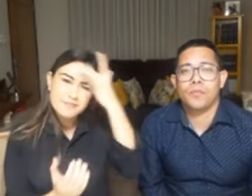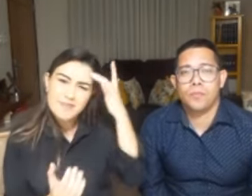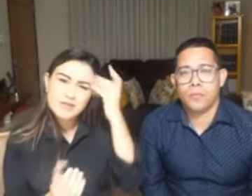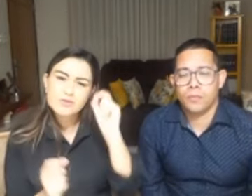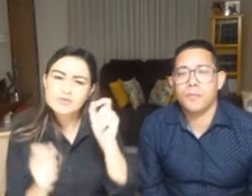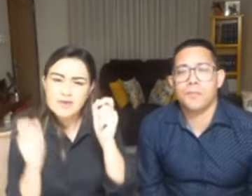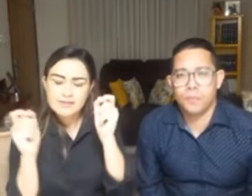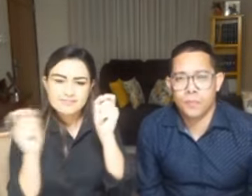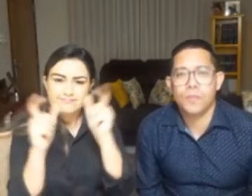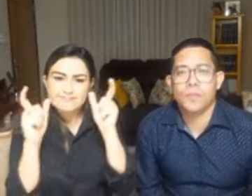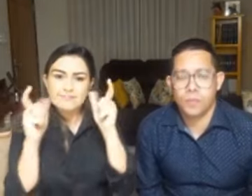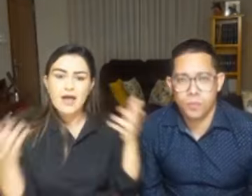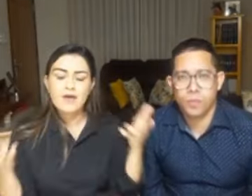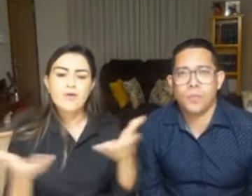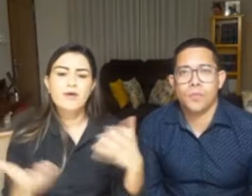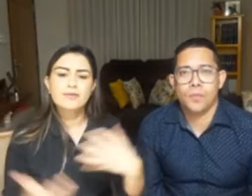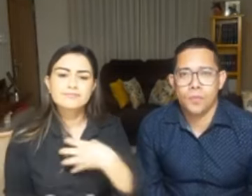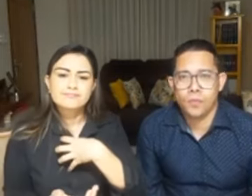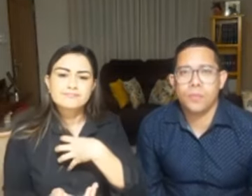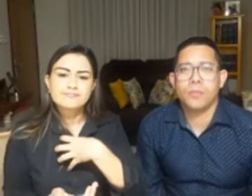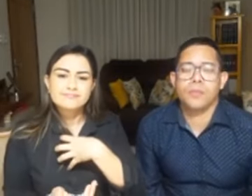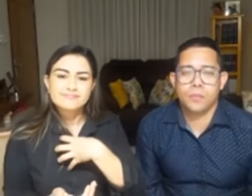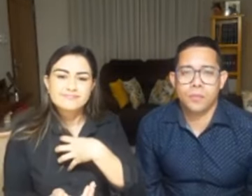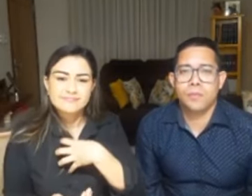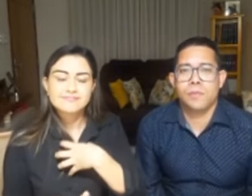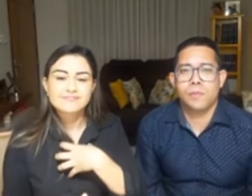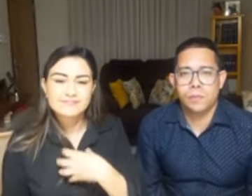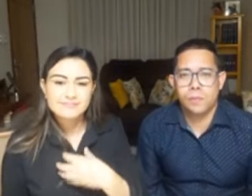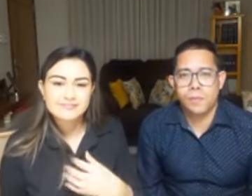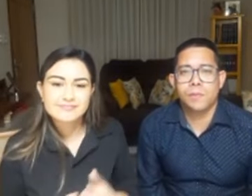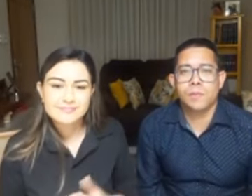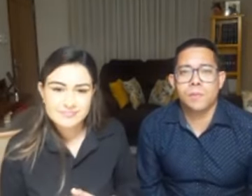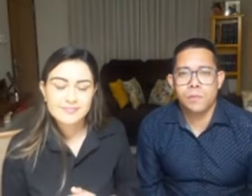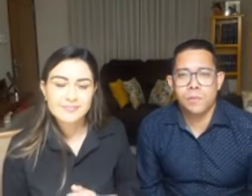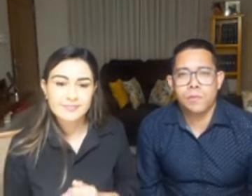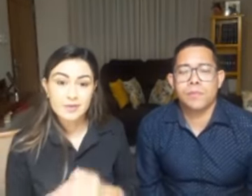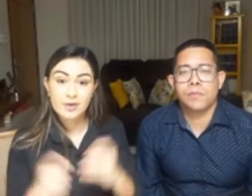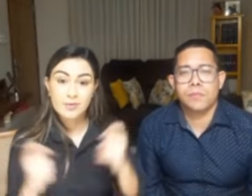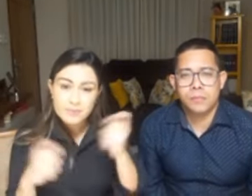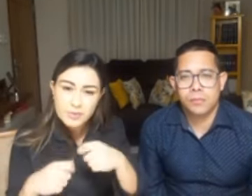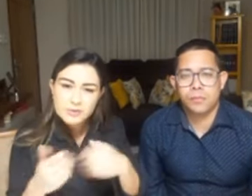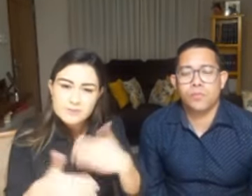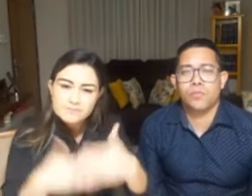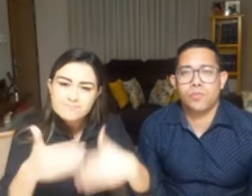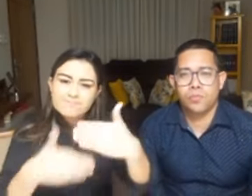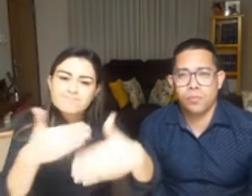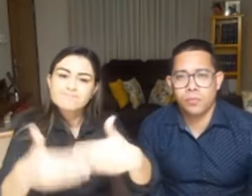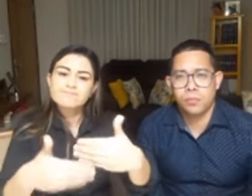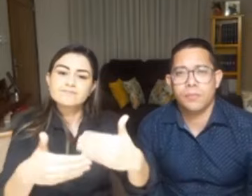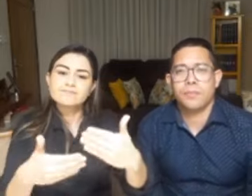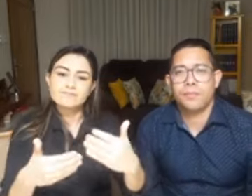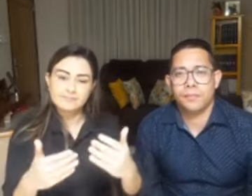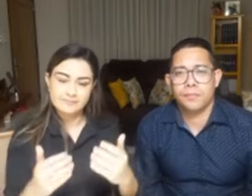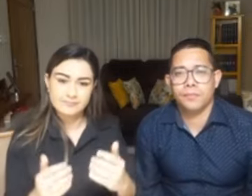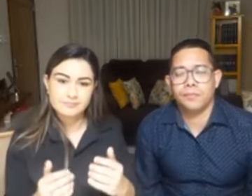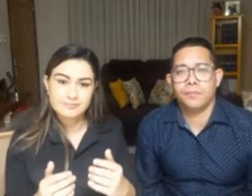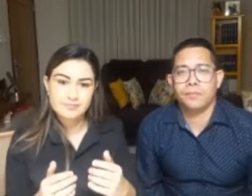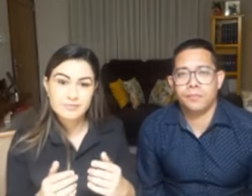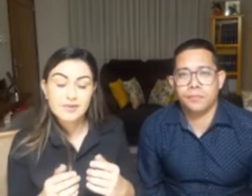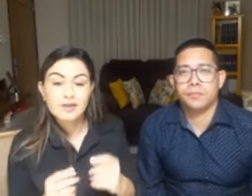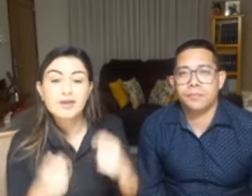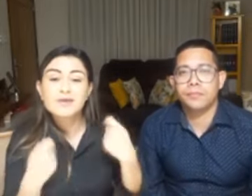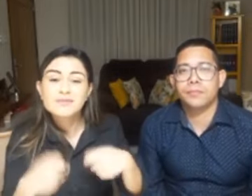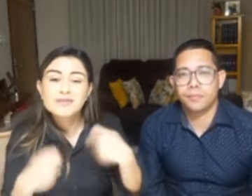despertadas, sabe? Lá na igreja deles, para iniciarem um trabalho, para começar esse trabalho que precisa de